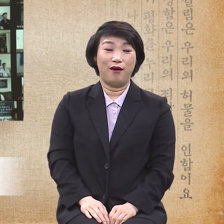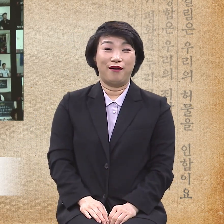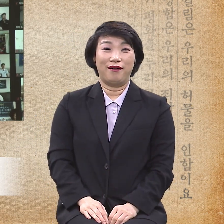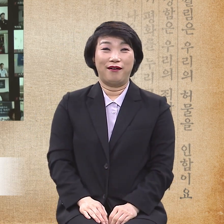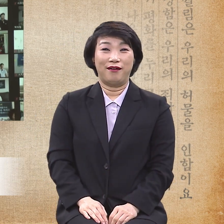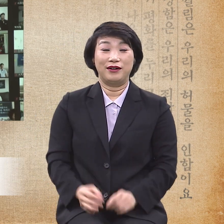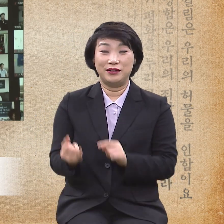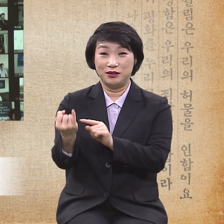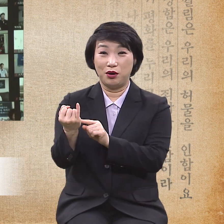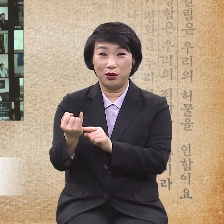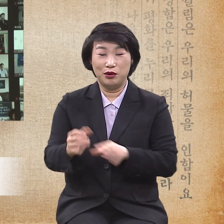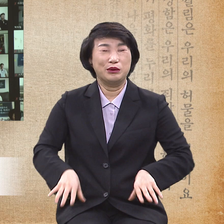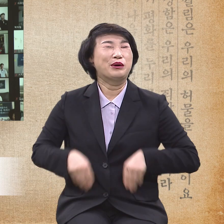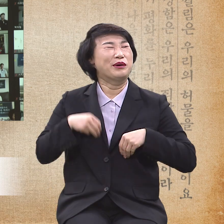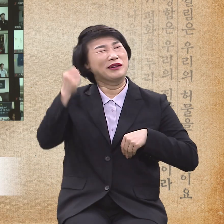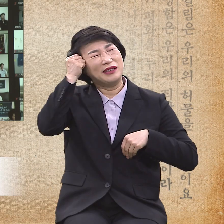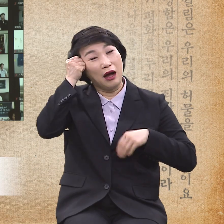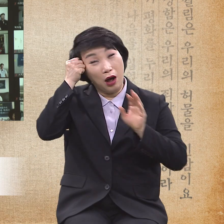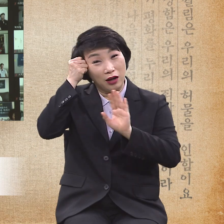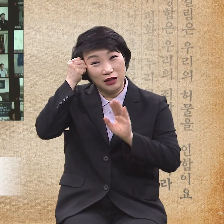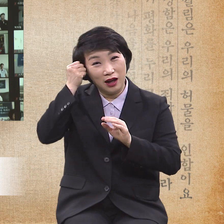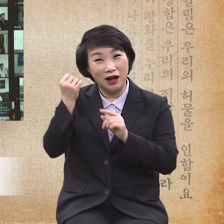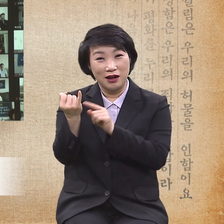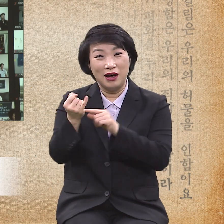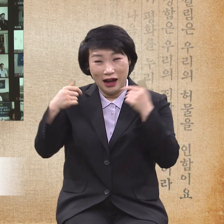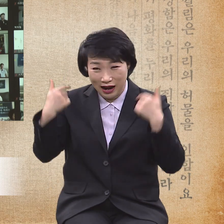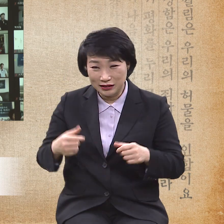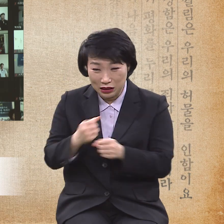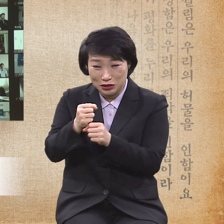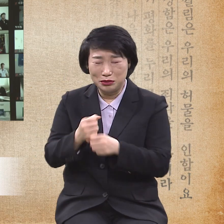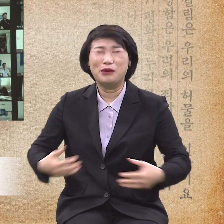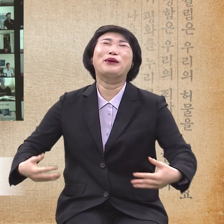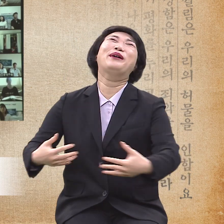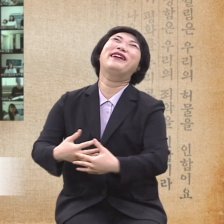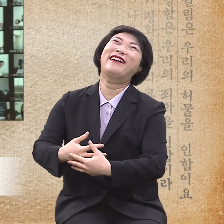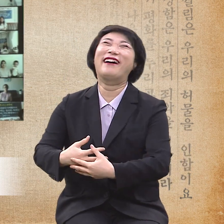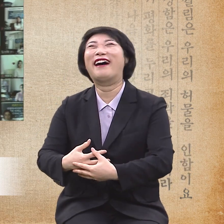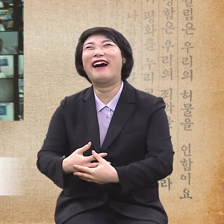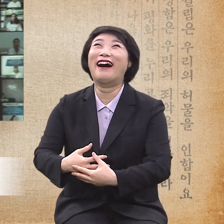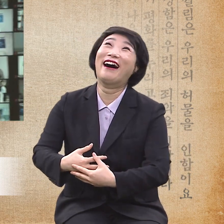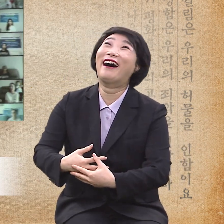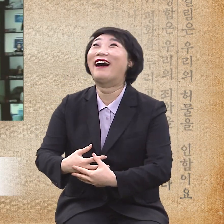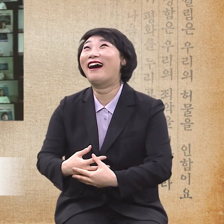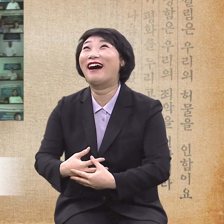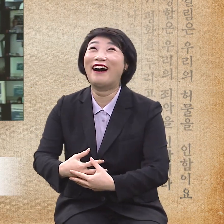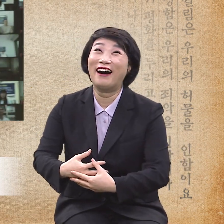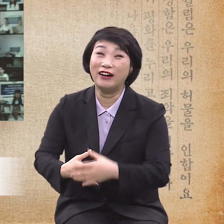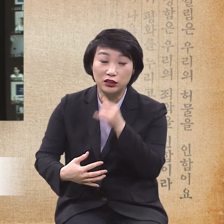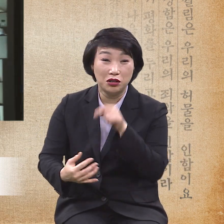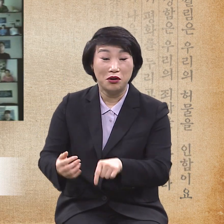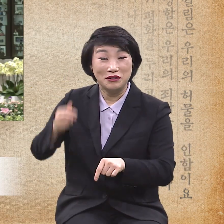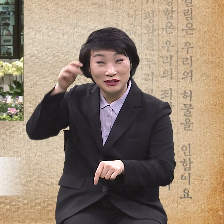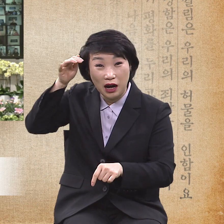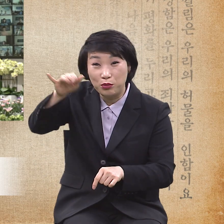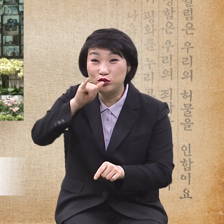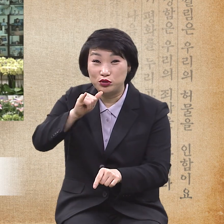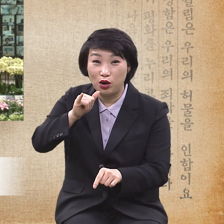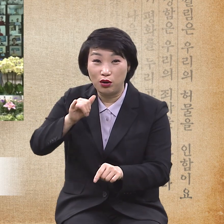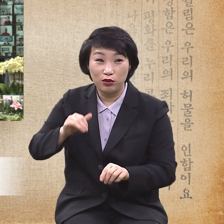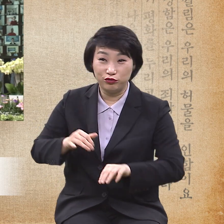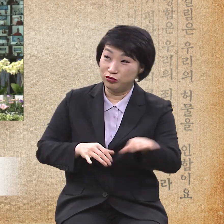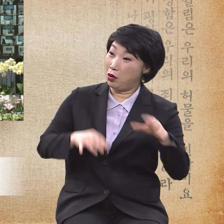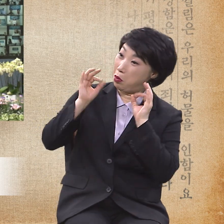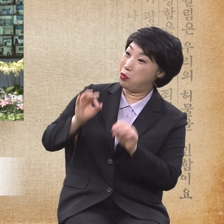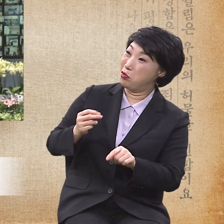그건 덮고자도 아니에요. 그냥 꿀을 안고 있어요. 그렇게 그걸 사모합니다. 우리가 볼